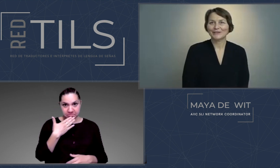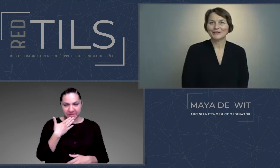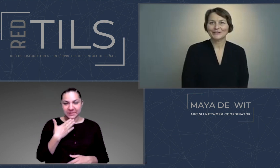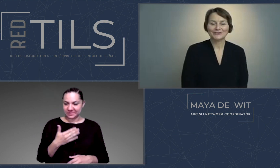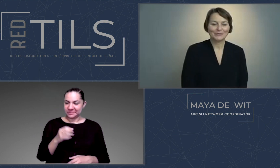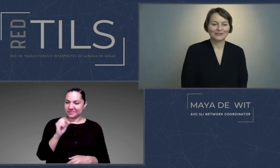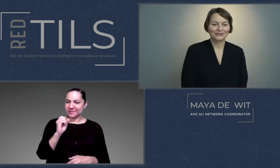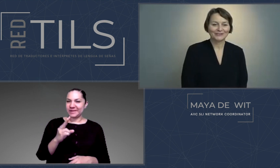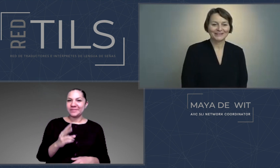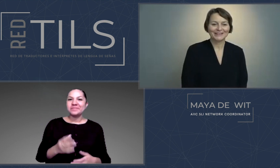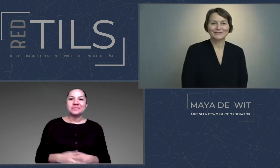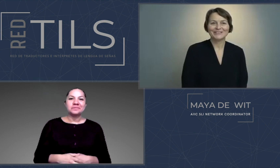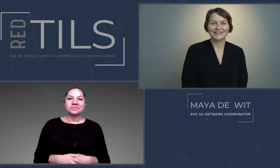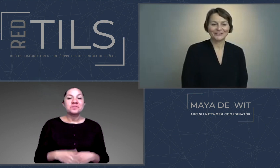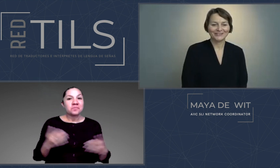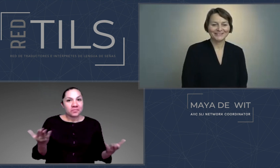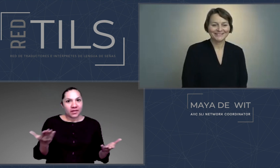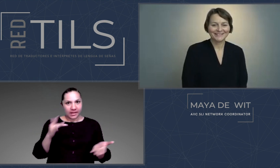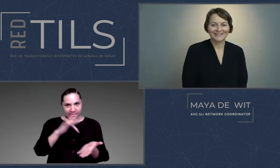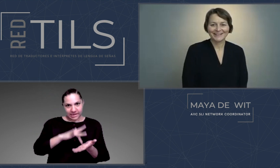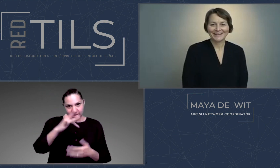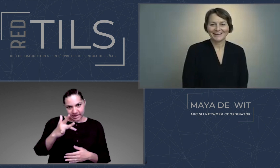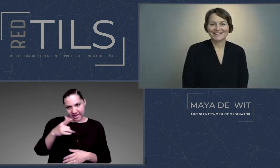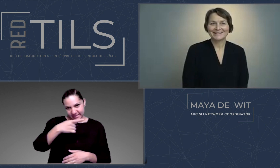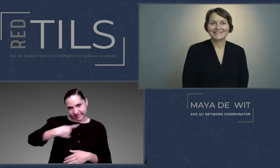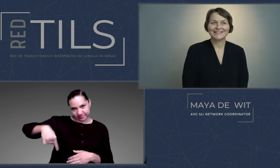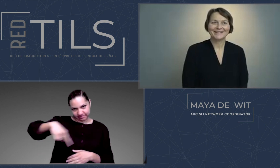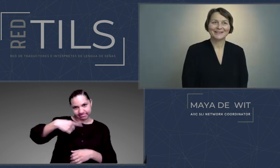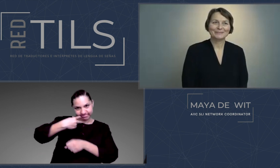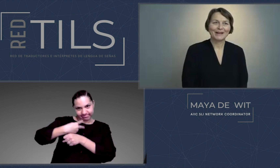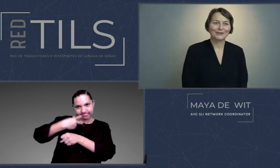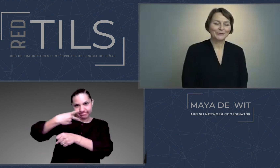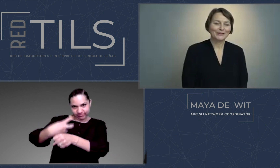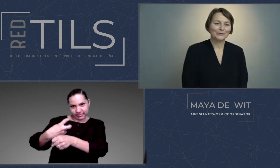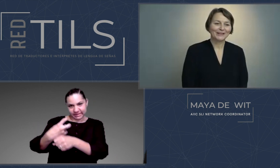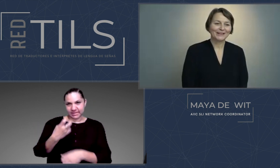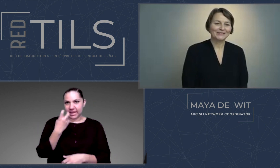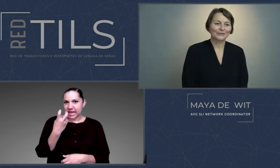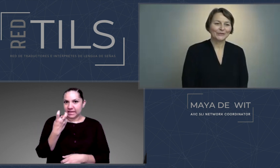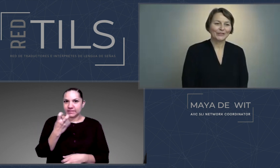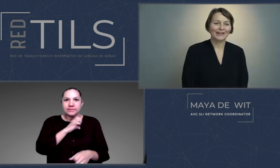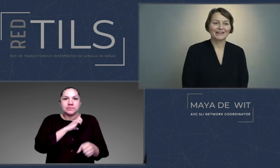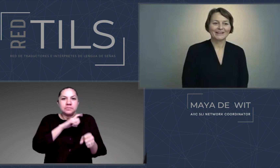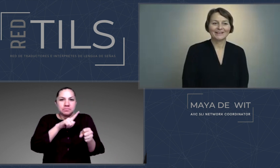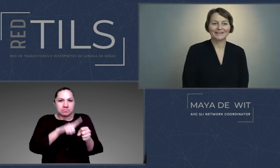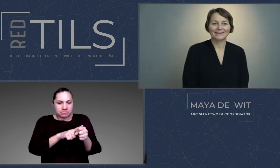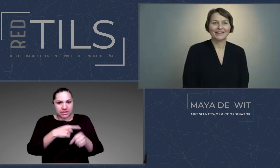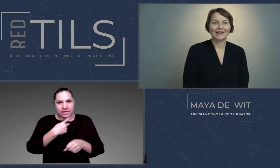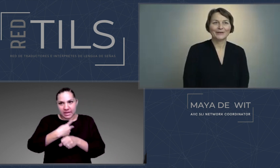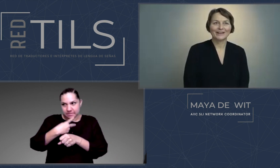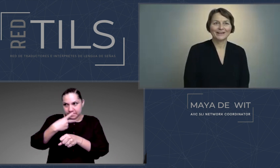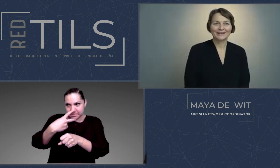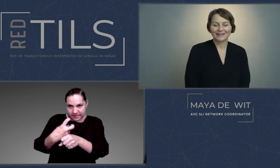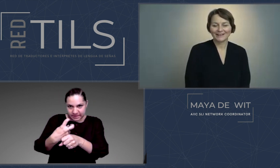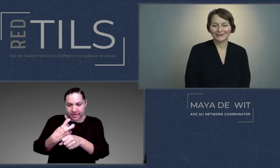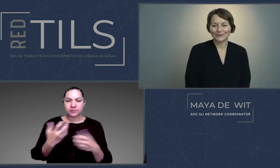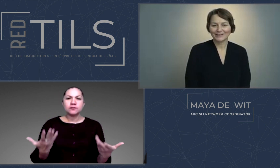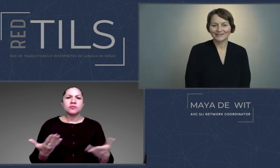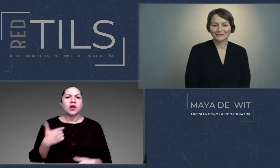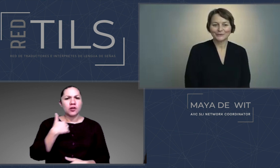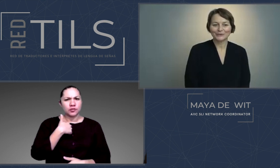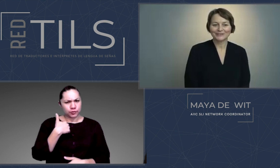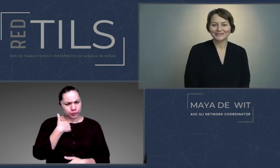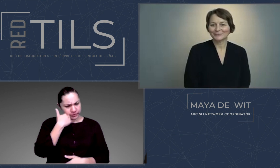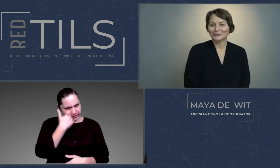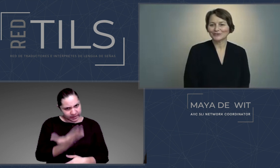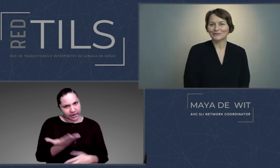very, very por special esta invitation. invitación tan And especial I really would like to y thank me encantaría Erica and Noé, agradecer